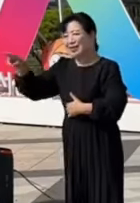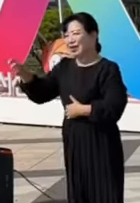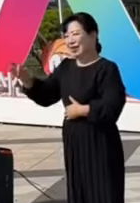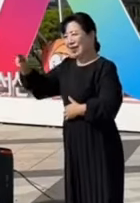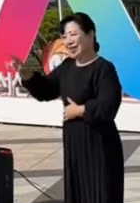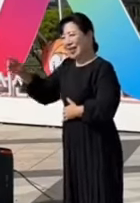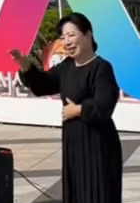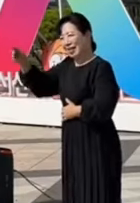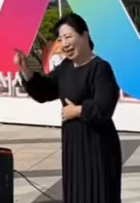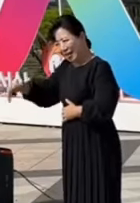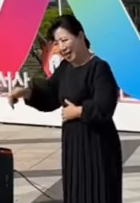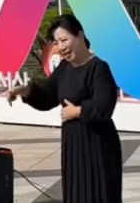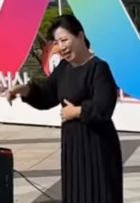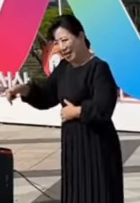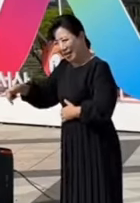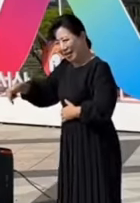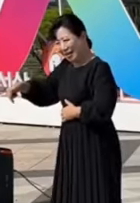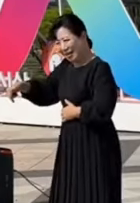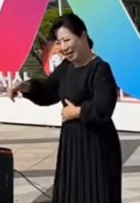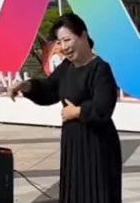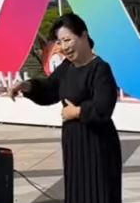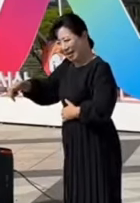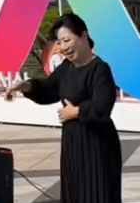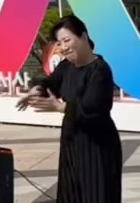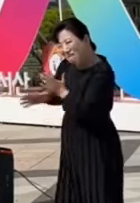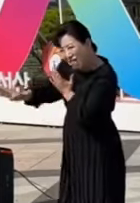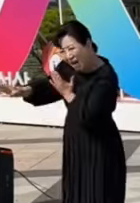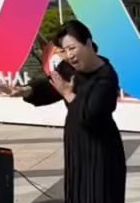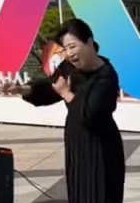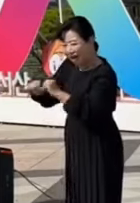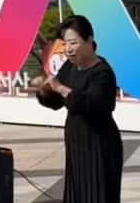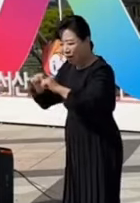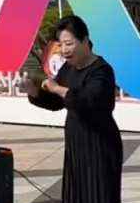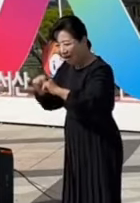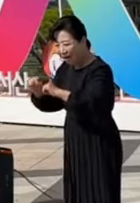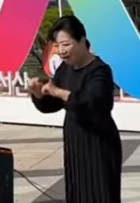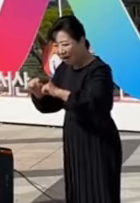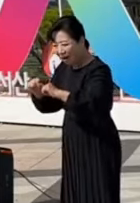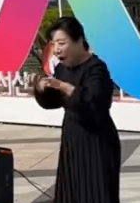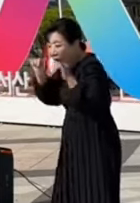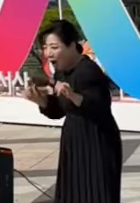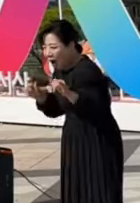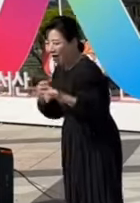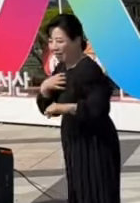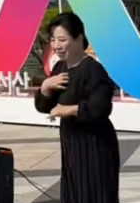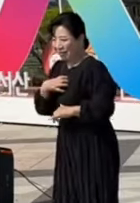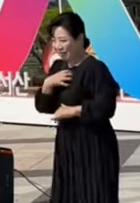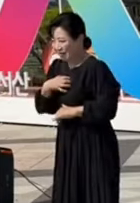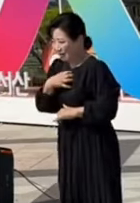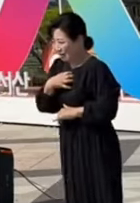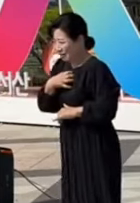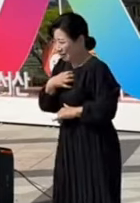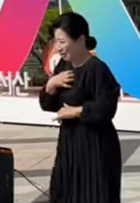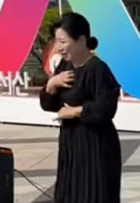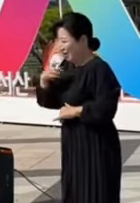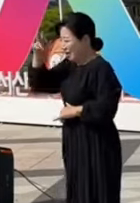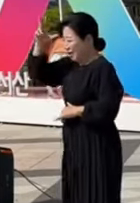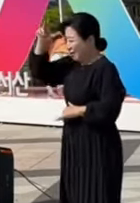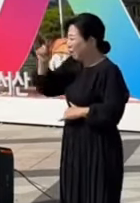정대택이가 형패 부릴까 두렵다고 경찰에다 신변보호 요청을 하고 저 앞에 경찰분들